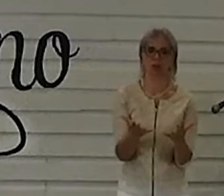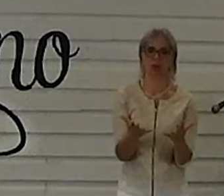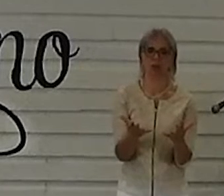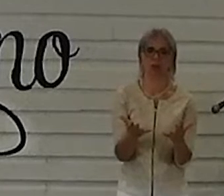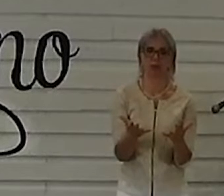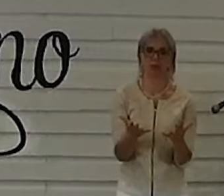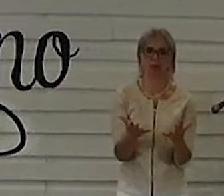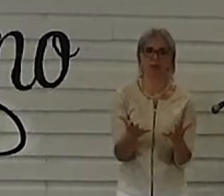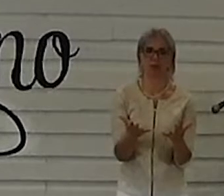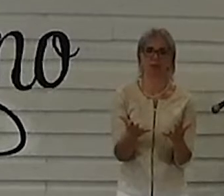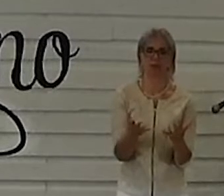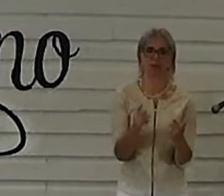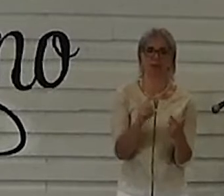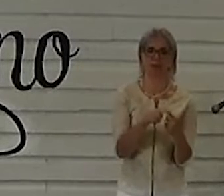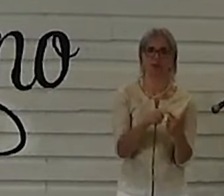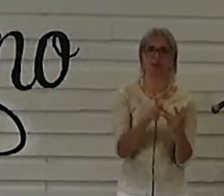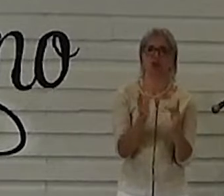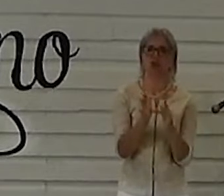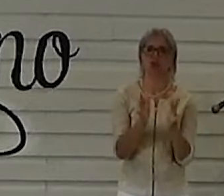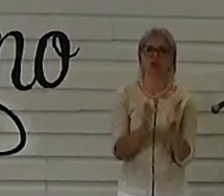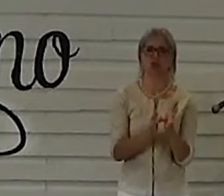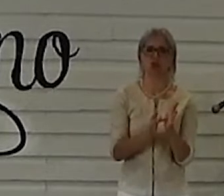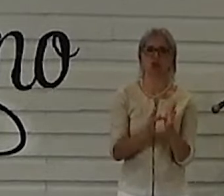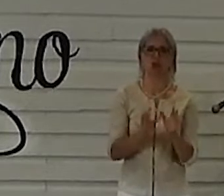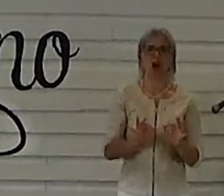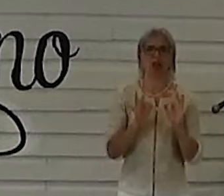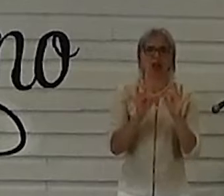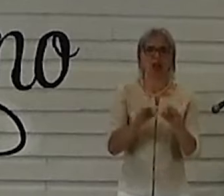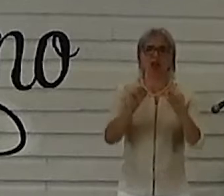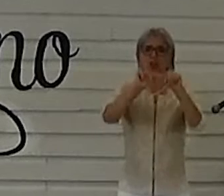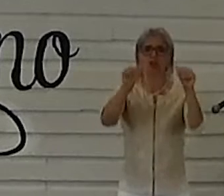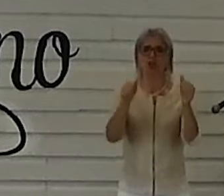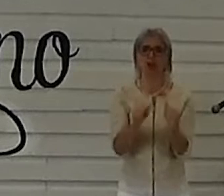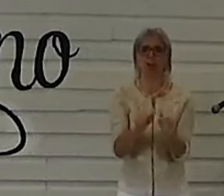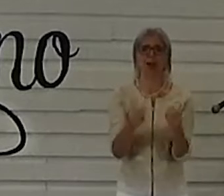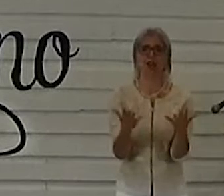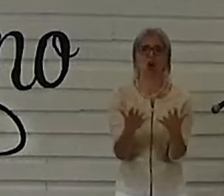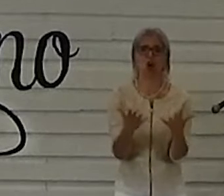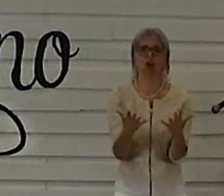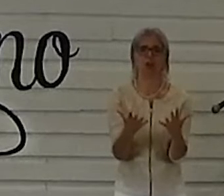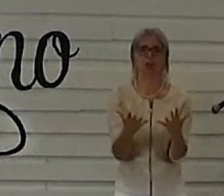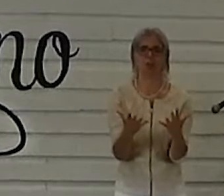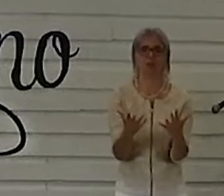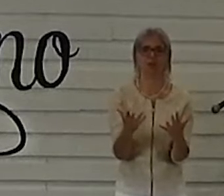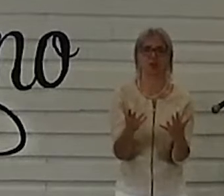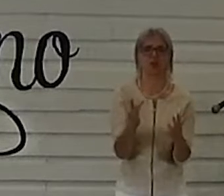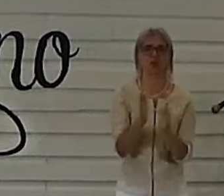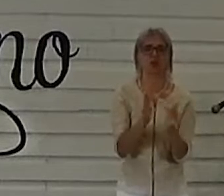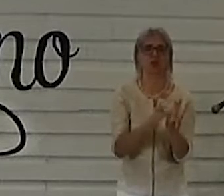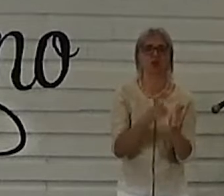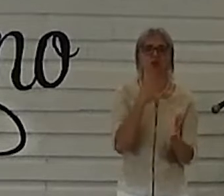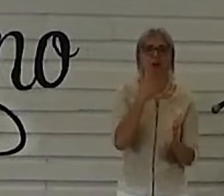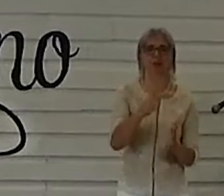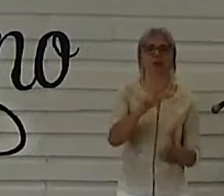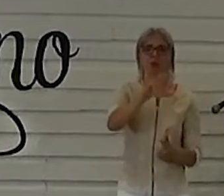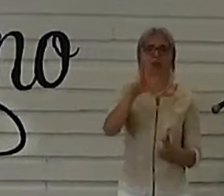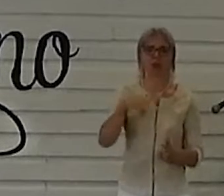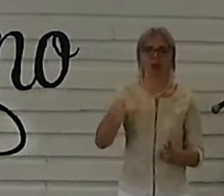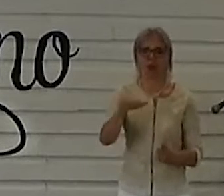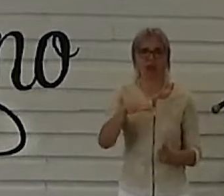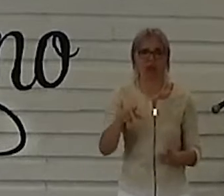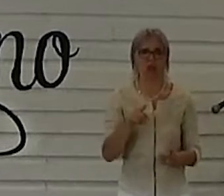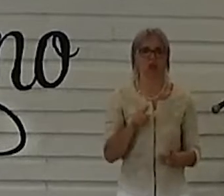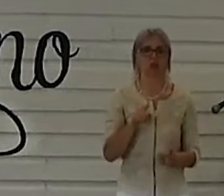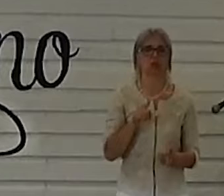Che cosa è venuto a formare? Gesù ha detto: il regno di Dio è in mezzo a voi. Lui è venuto a